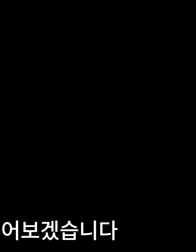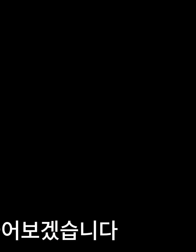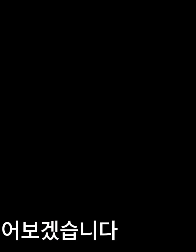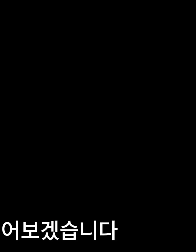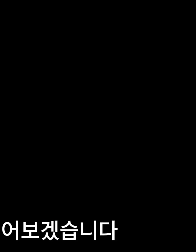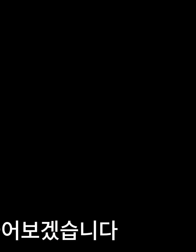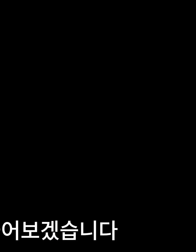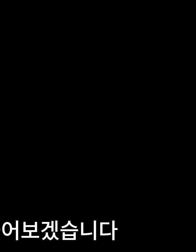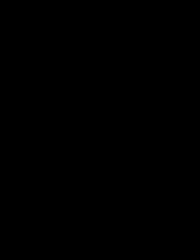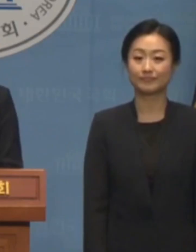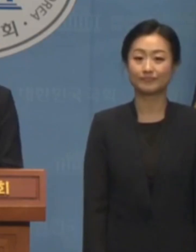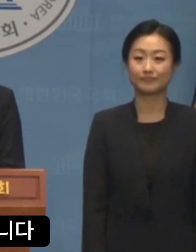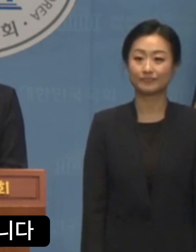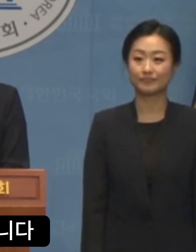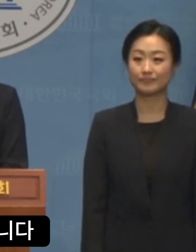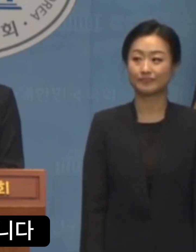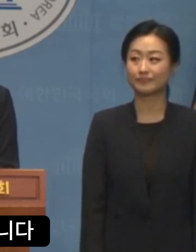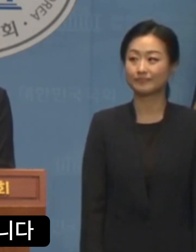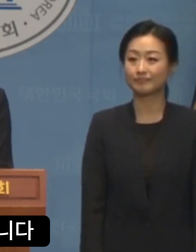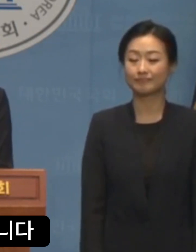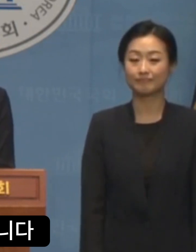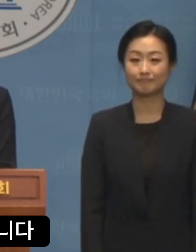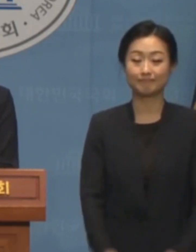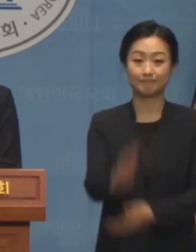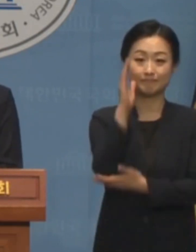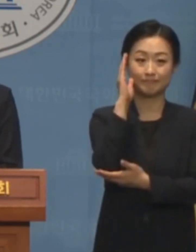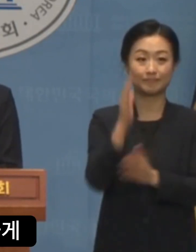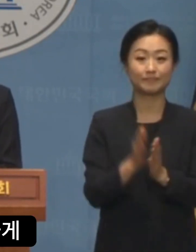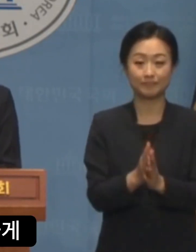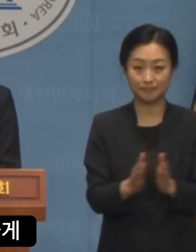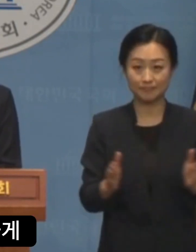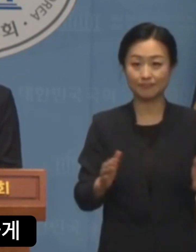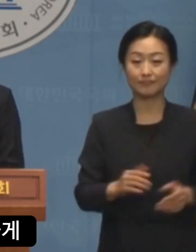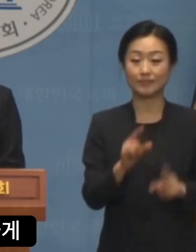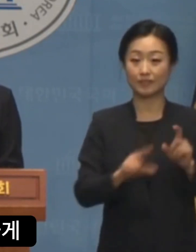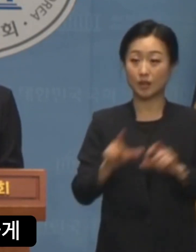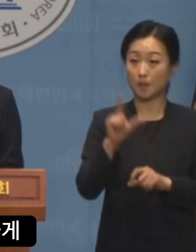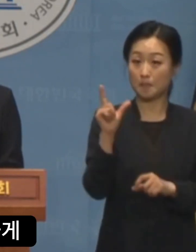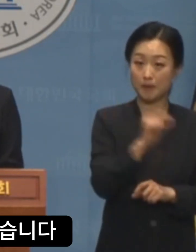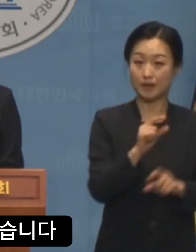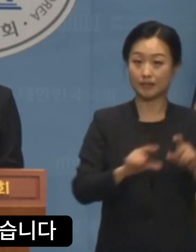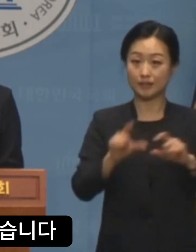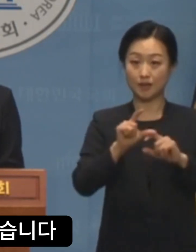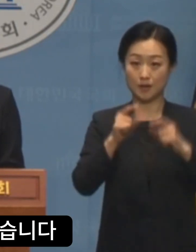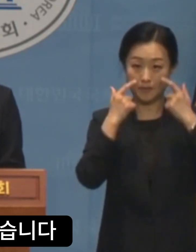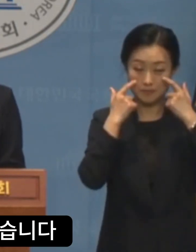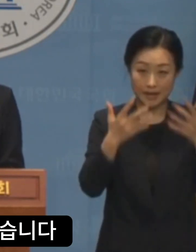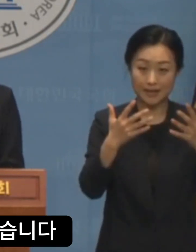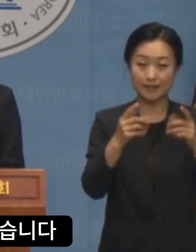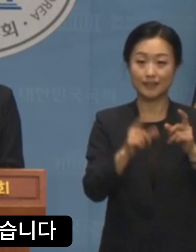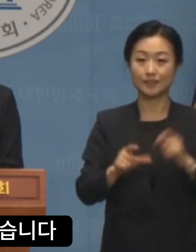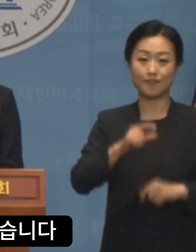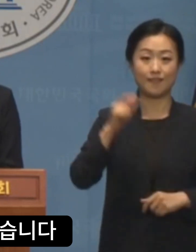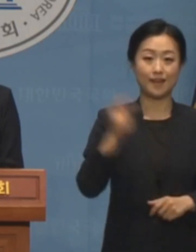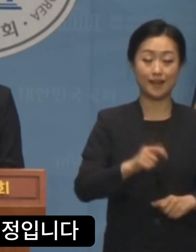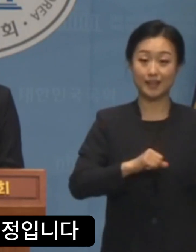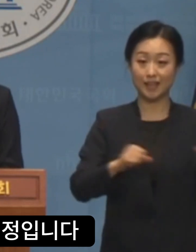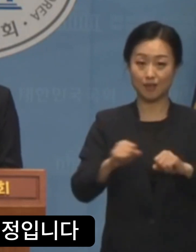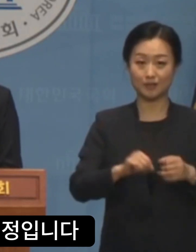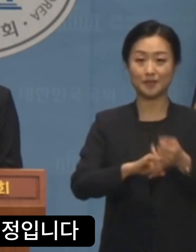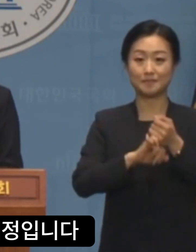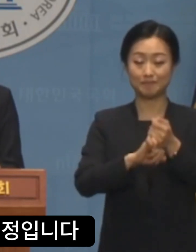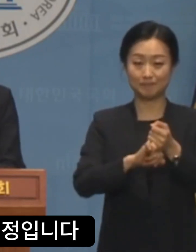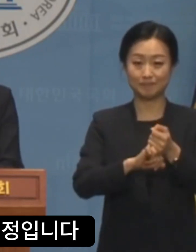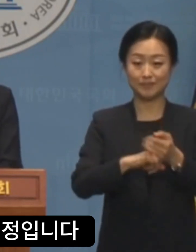브리핑을 잠시 들어보겠습니다. 브리핑 시작하겠습니다. 더 빠르게, 더 강하게, 더 선명하게 행동하겠습니다.